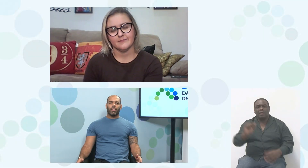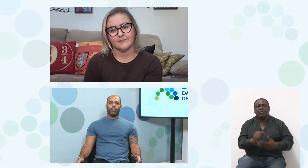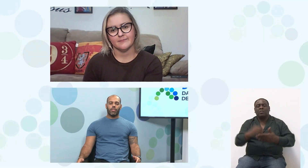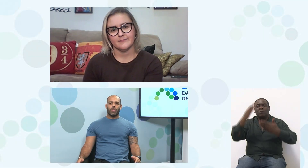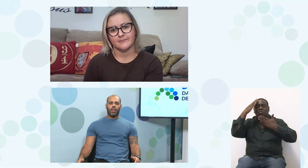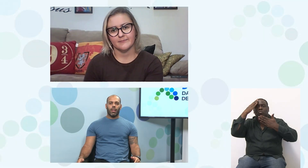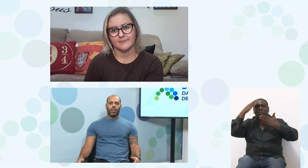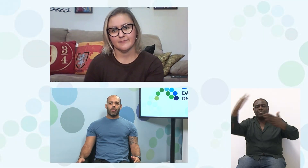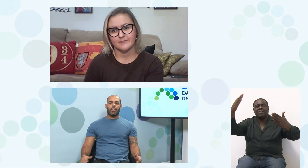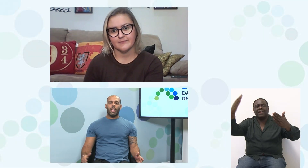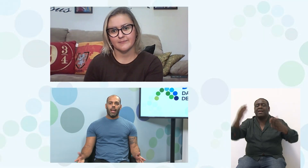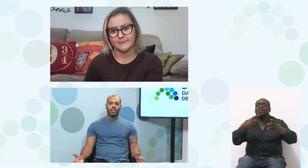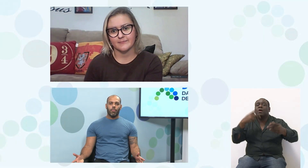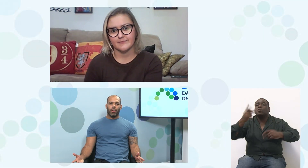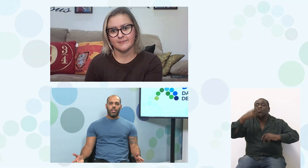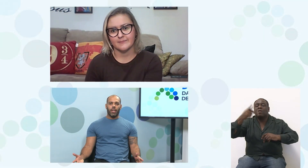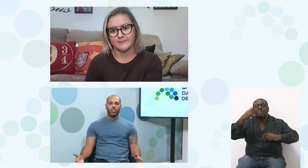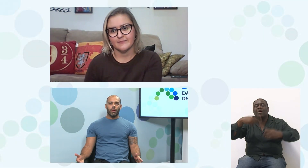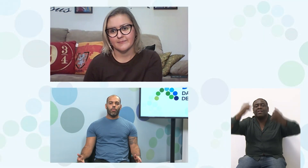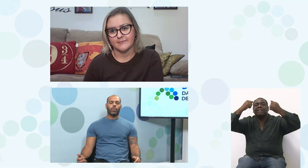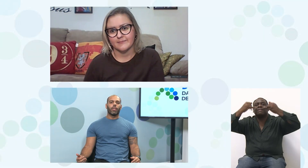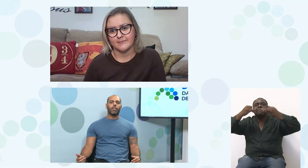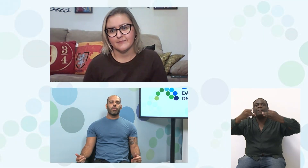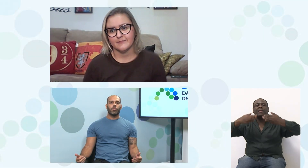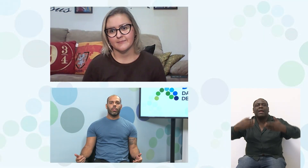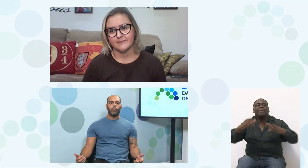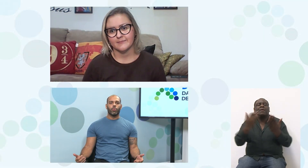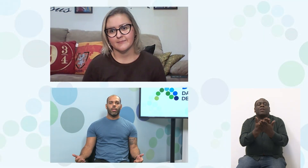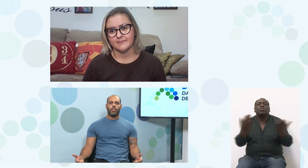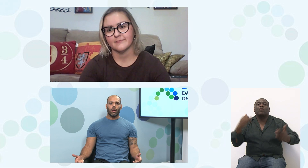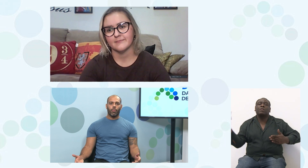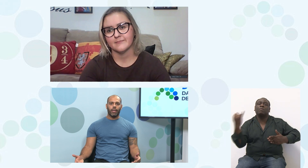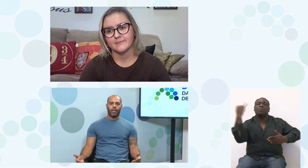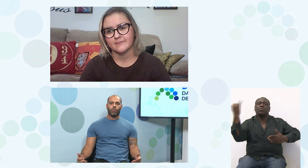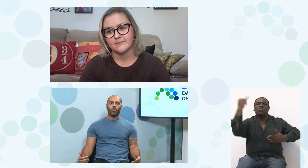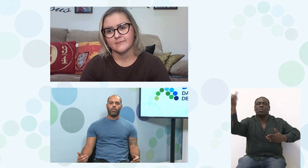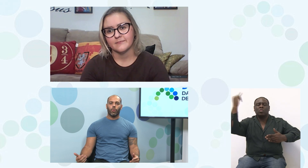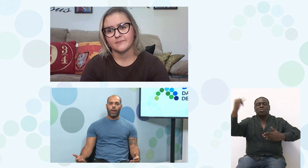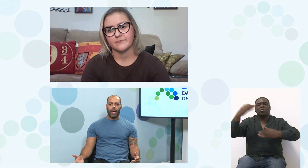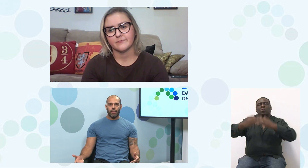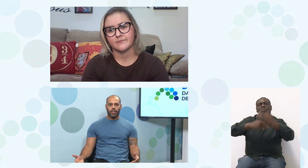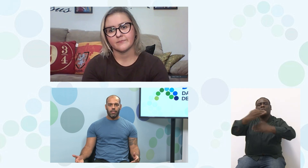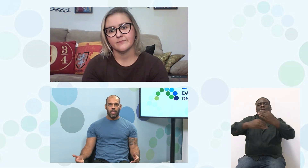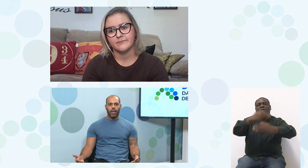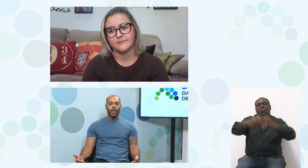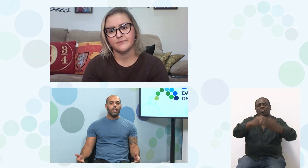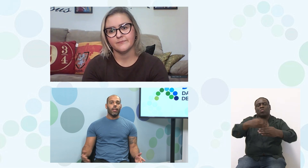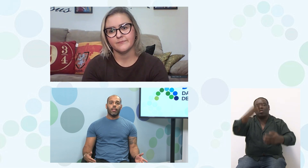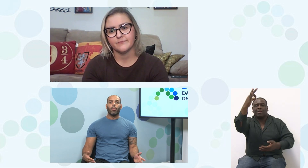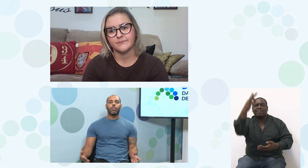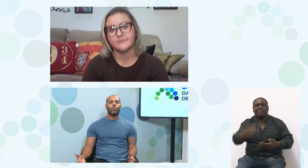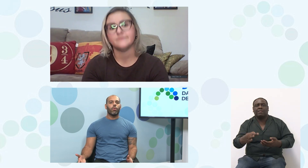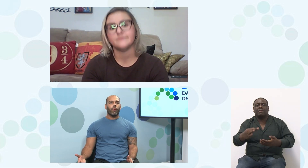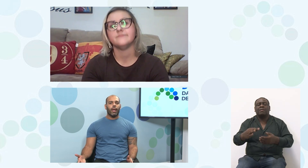fala, você esclarece para a gente a importância de se utilizar nomenclaturas corretas, né? E aí, então, antes de